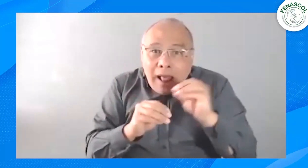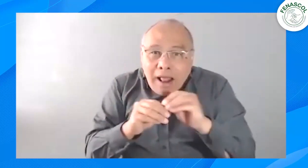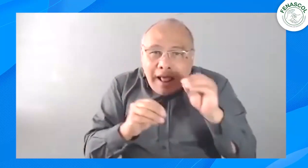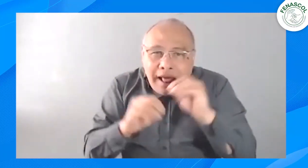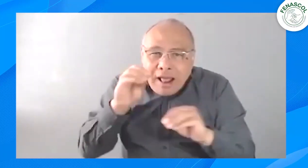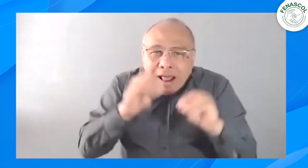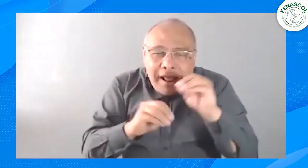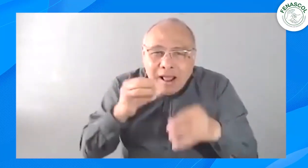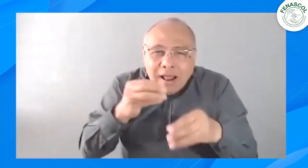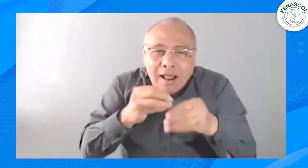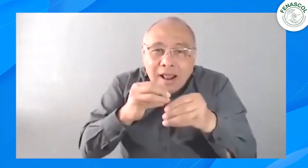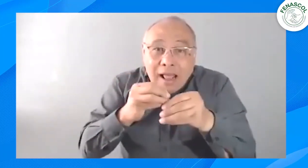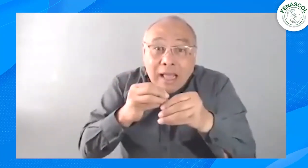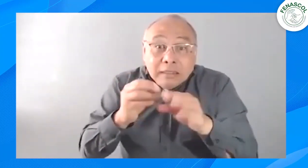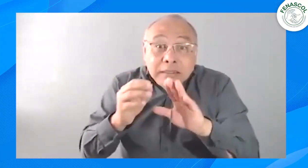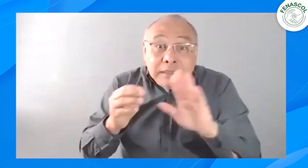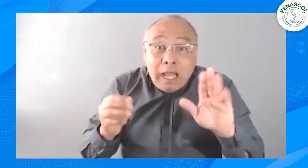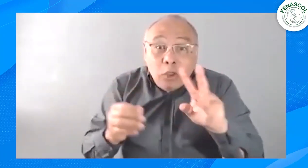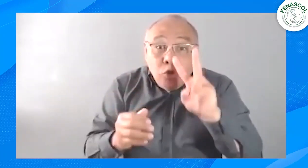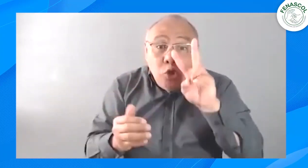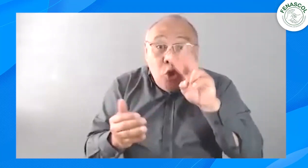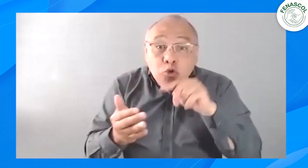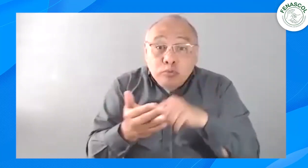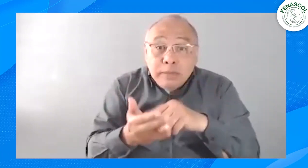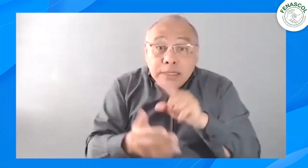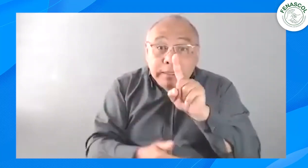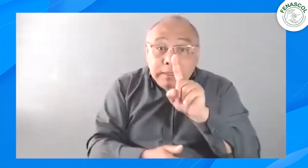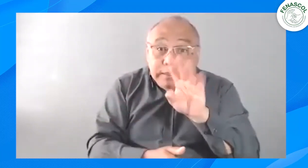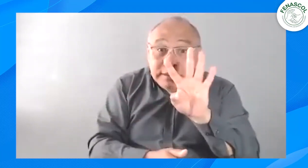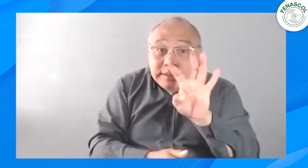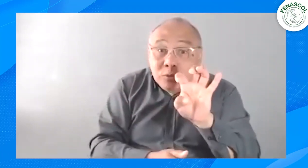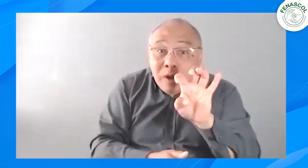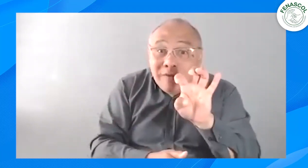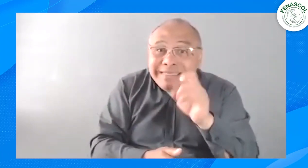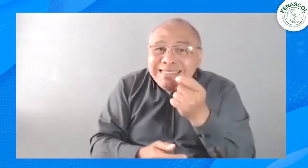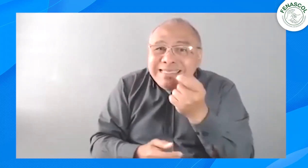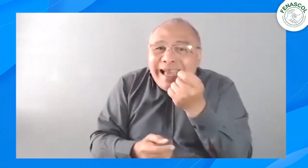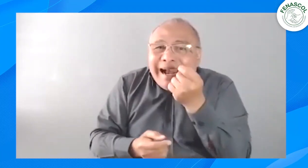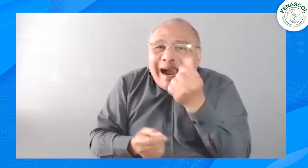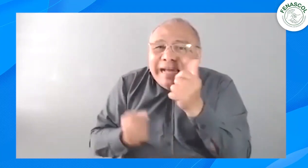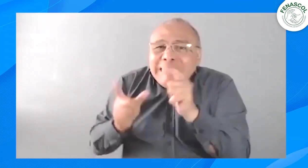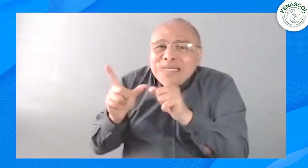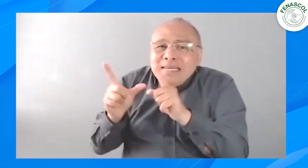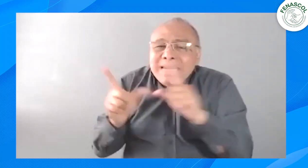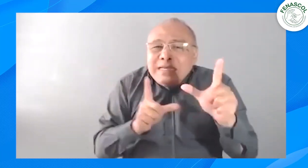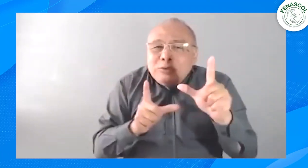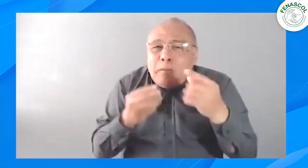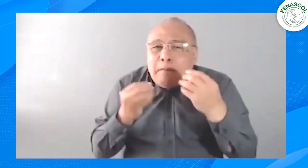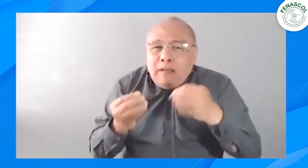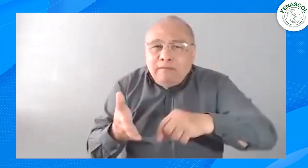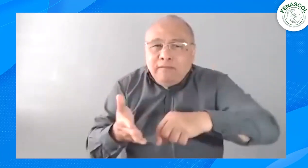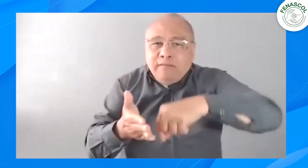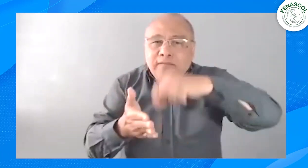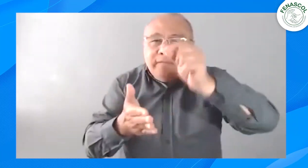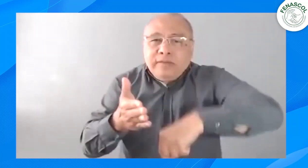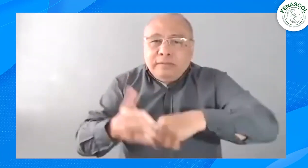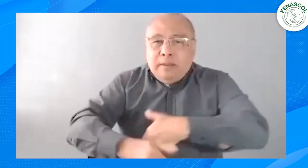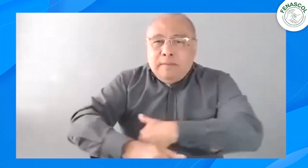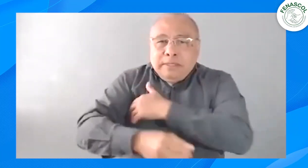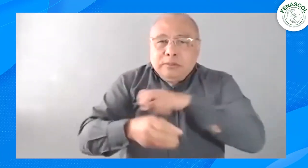de la derogación de la parte auditiva sino a muchas cosas más por lo tanto se tuvo que ampliar